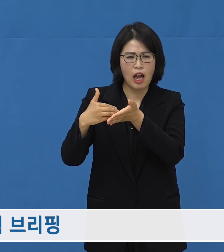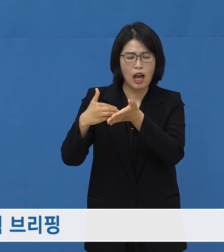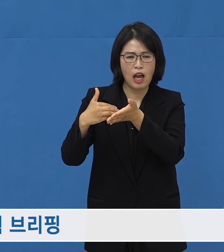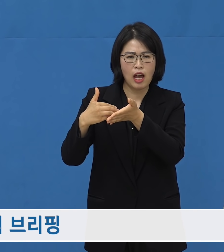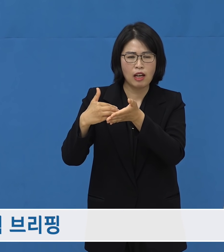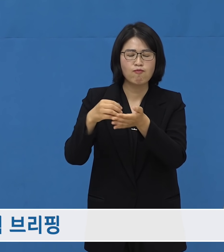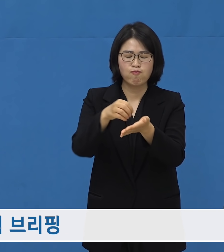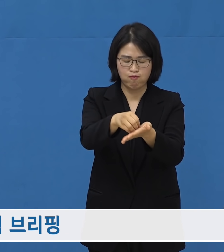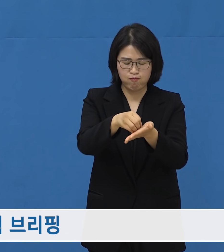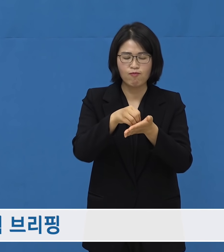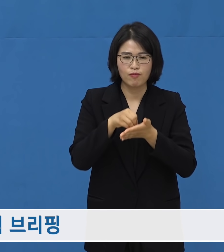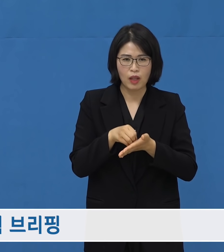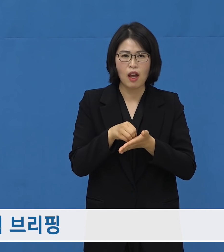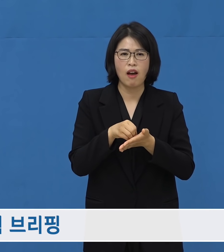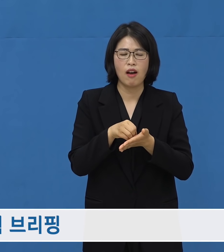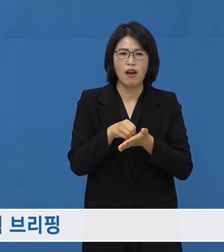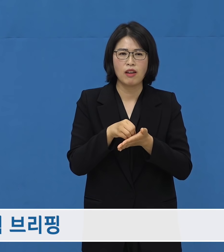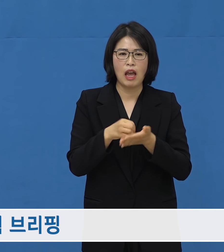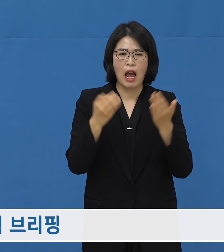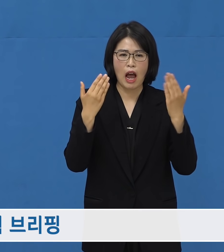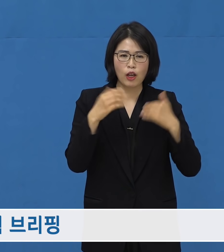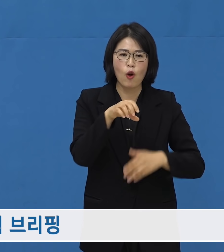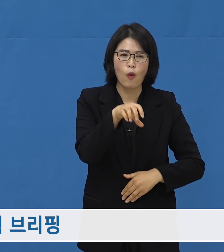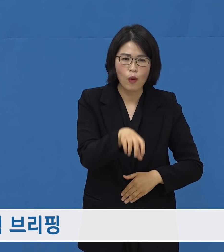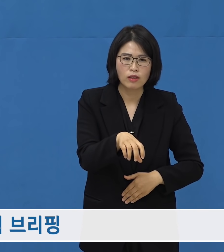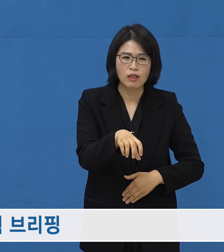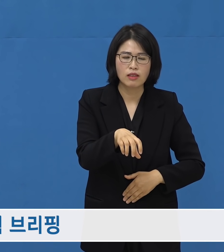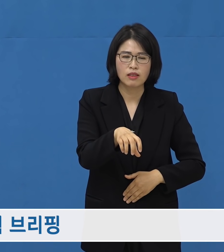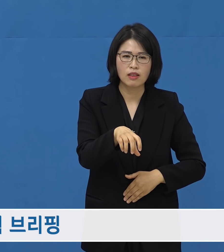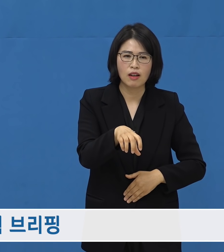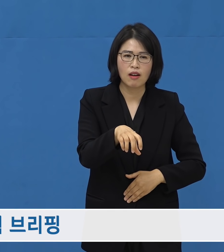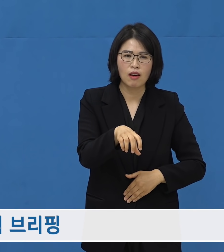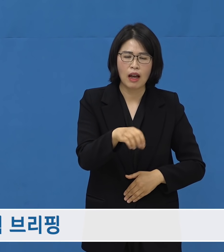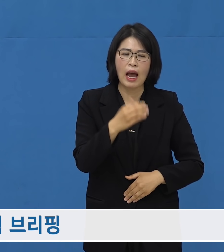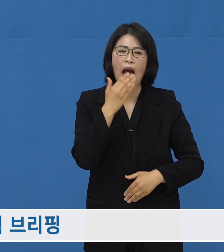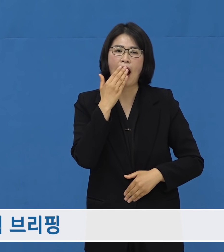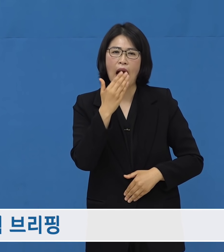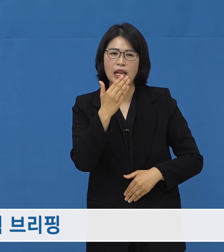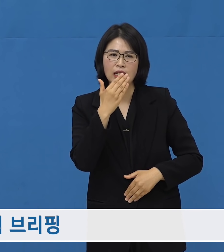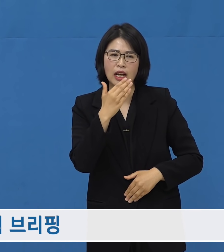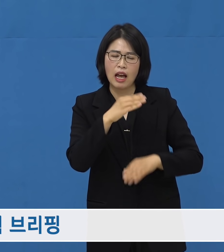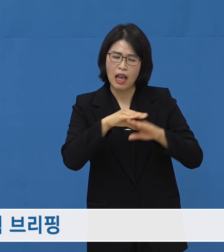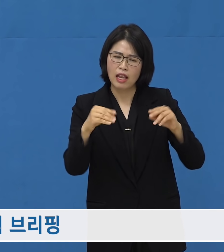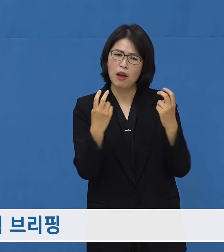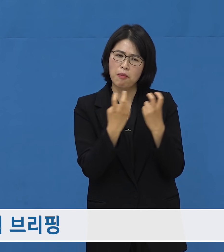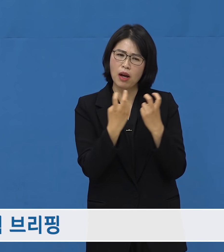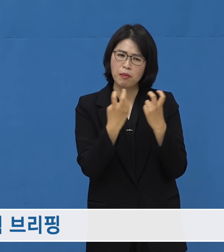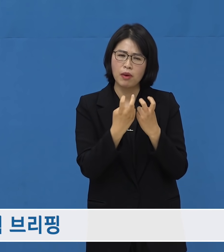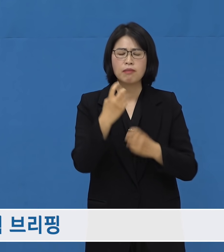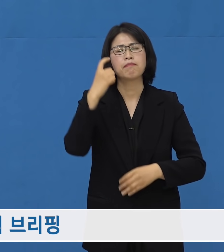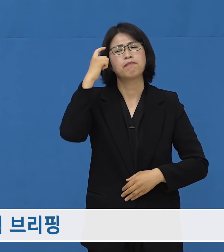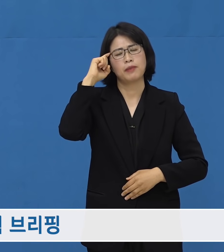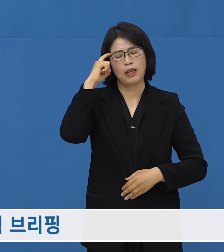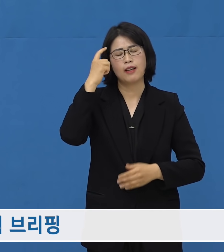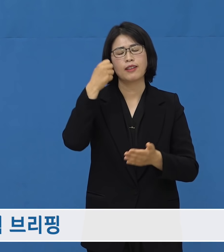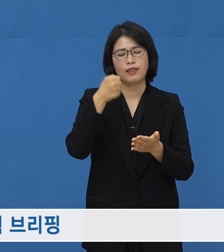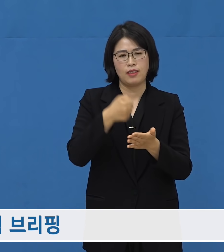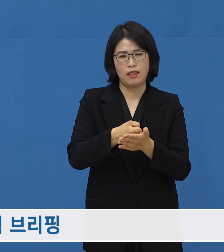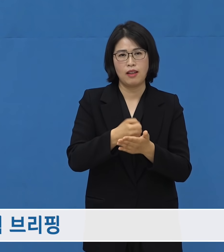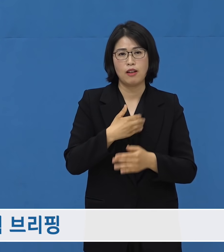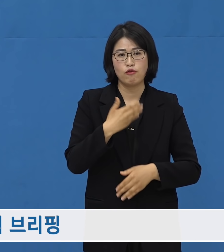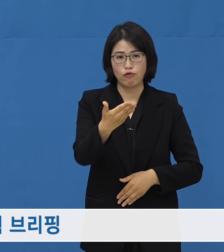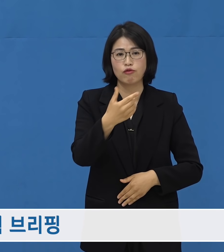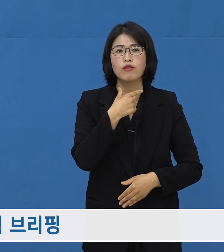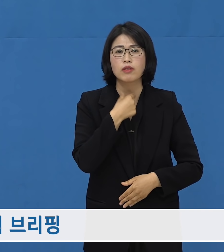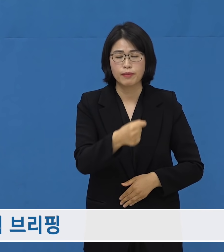적극적으로 수용하여 학교 현장에서 작동 가능한 대책을 강구했다는 말씀을 꼭 드리고